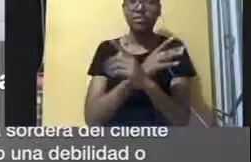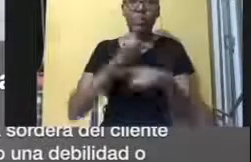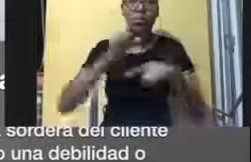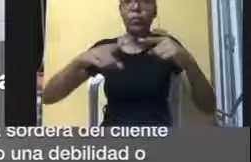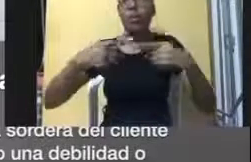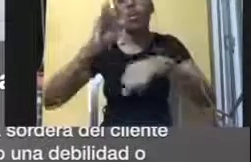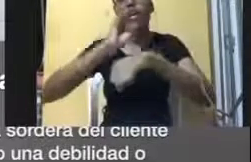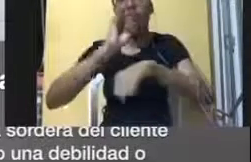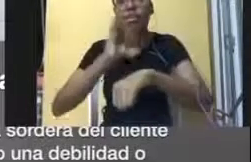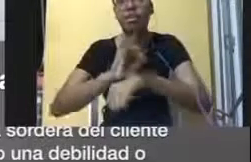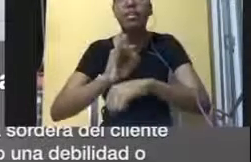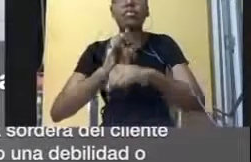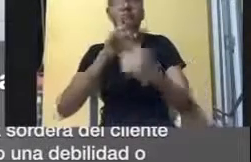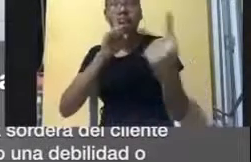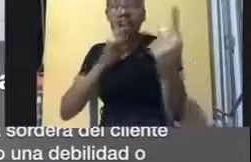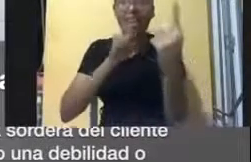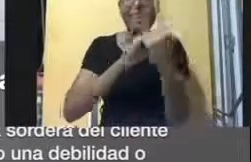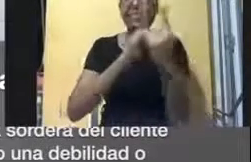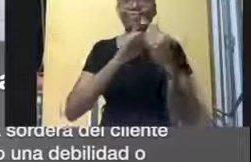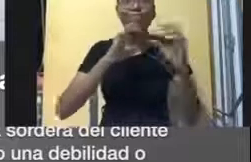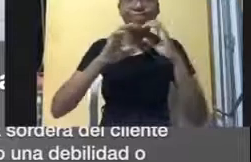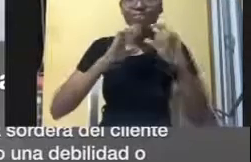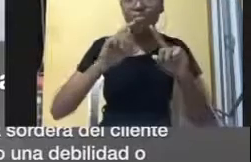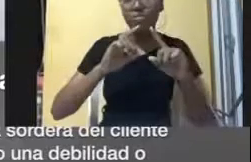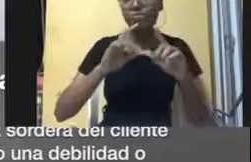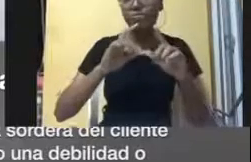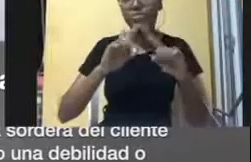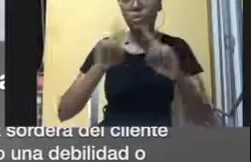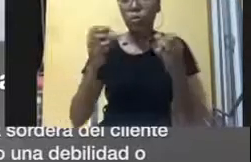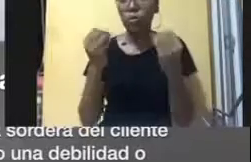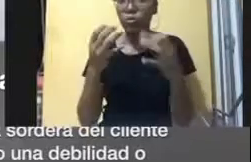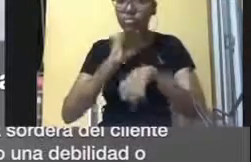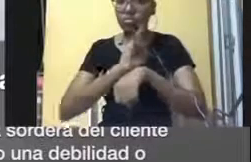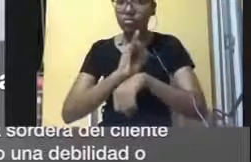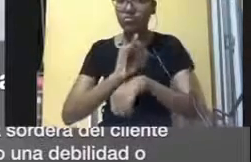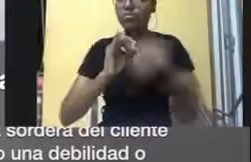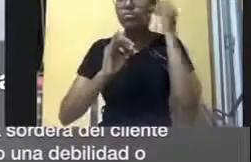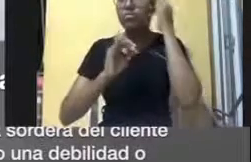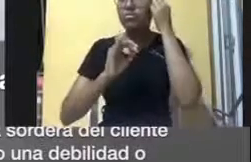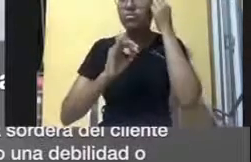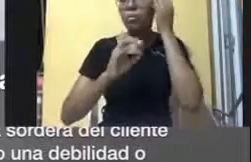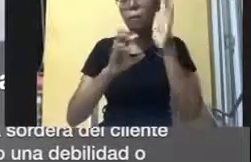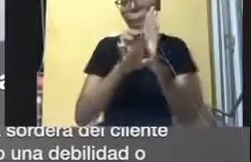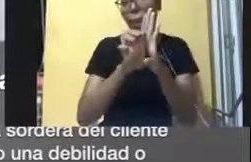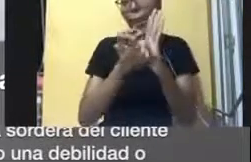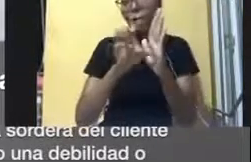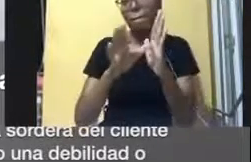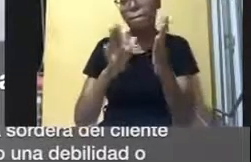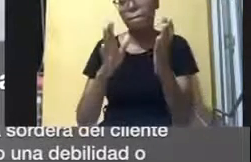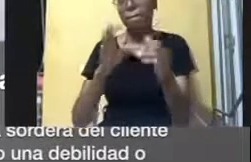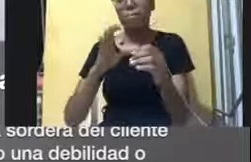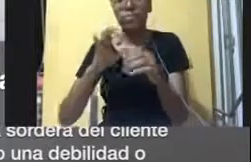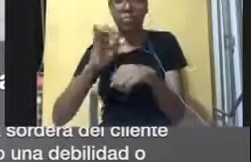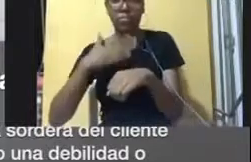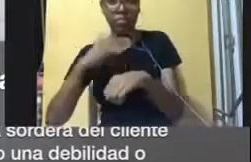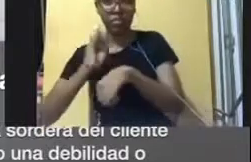con ellos como hicimos antes, pero hay muchas iglesias como la mía, tenemos cultos virtuales donde las personas